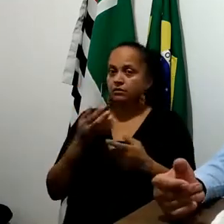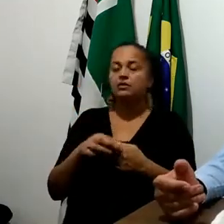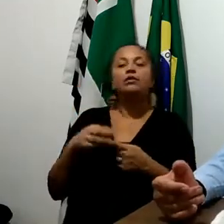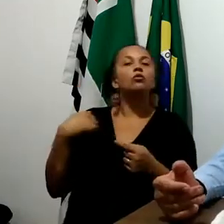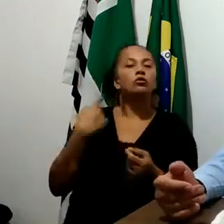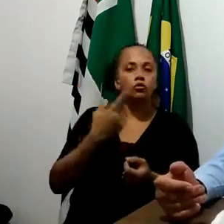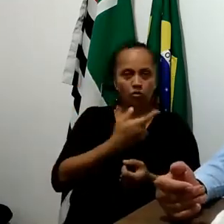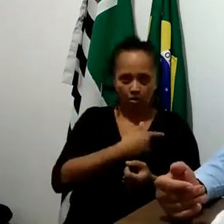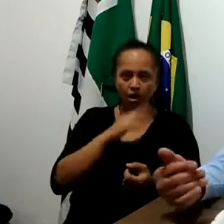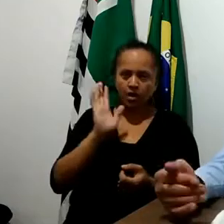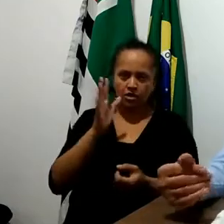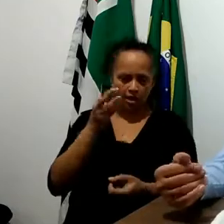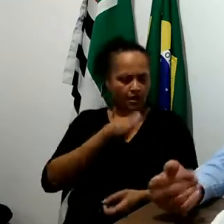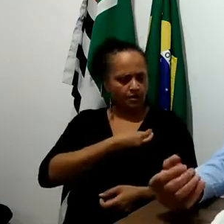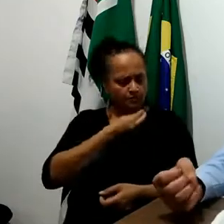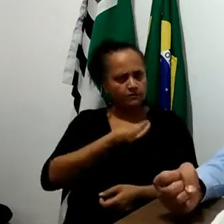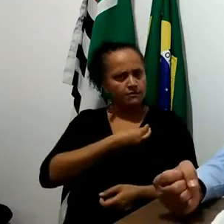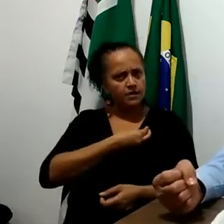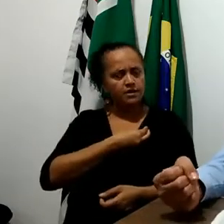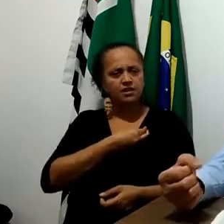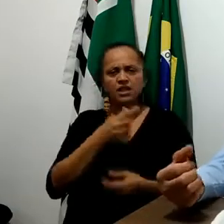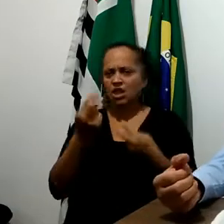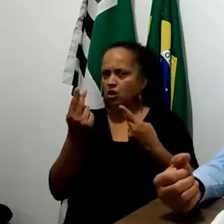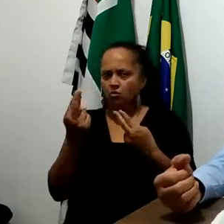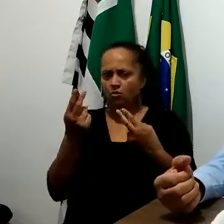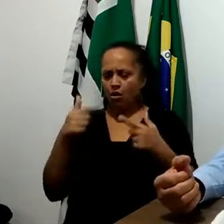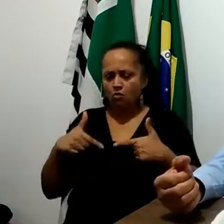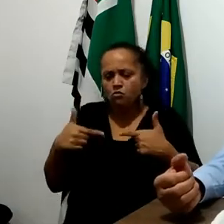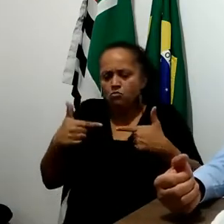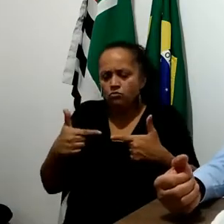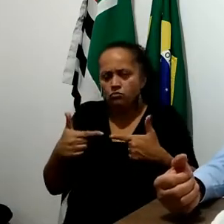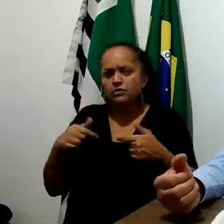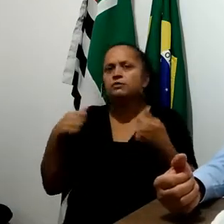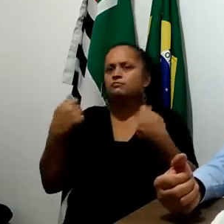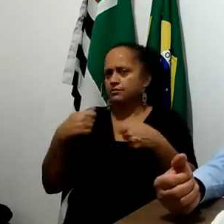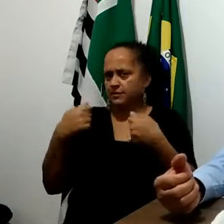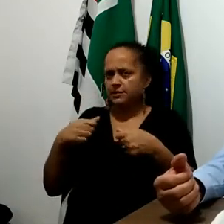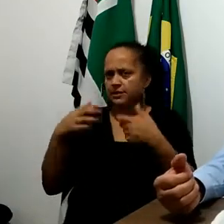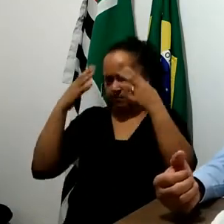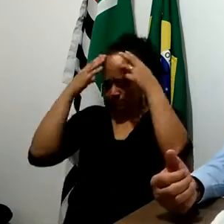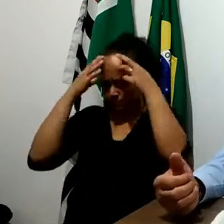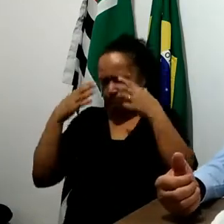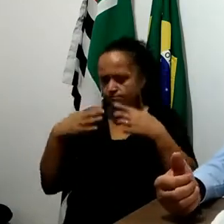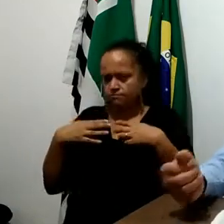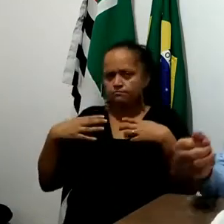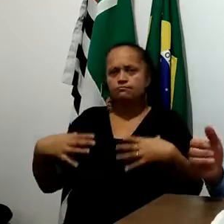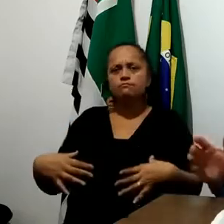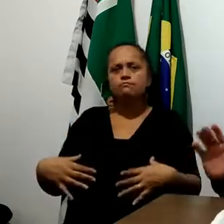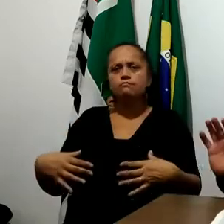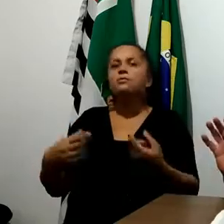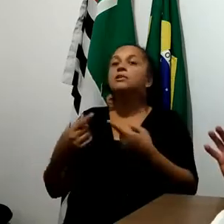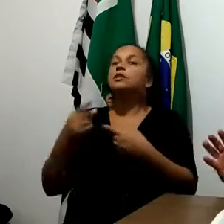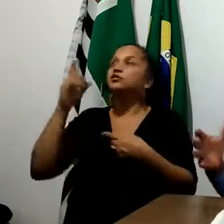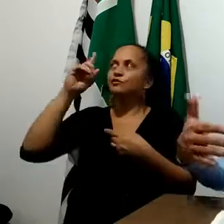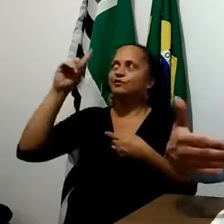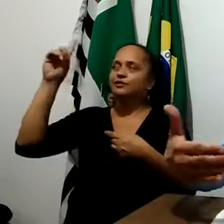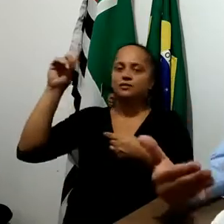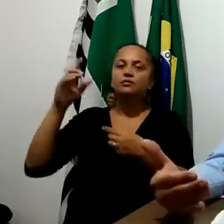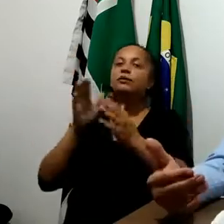numa batalha. Então a gente precisa estar revestido dessa armadura. A Bíblia diz que nós temos que